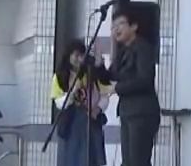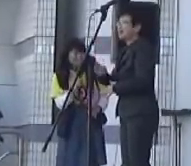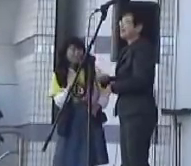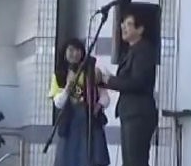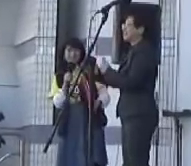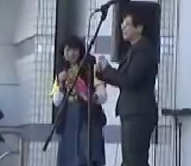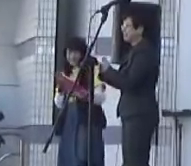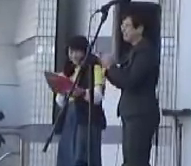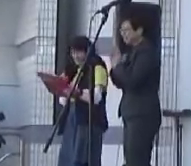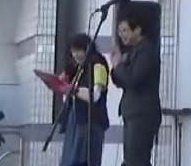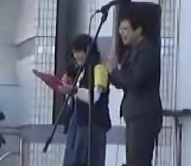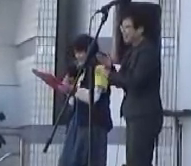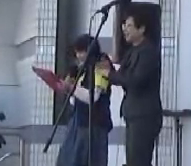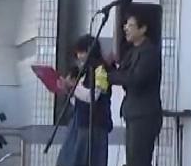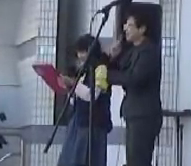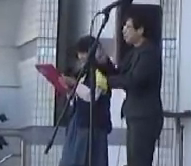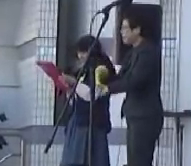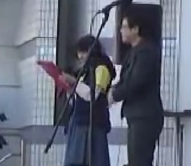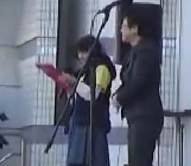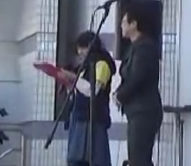ありがとうございました。